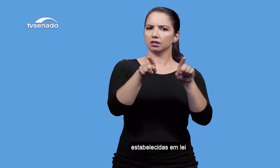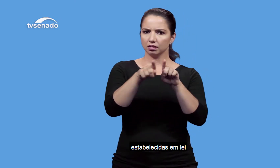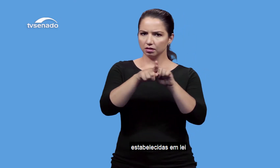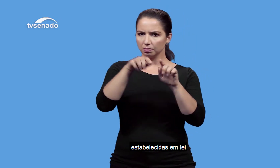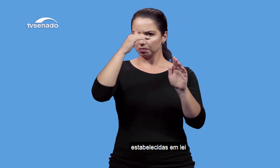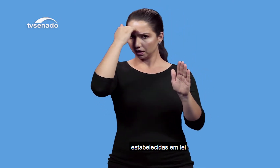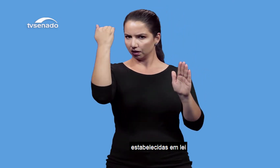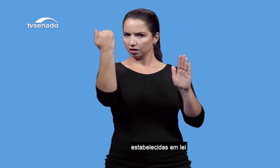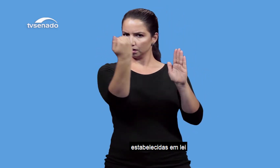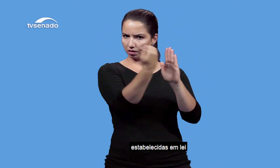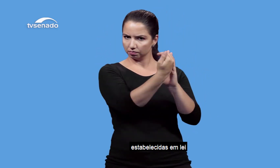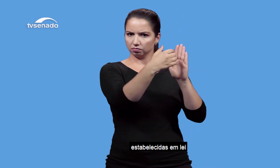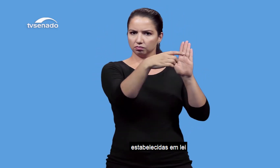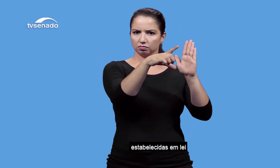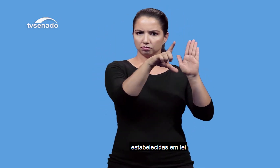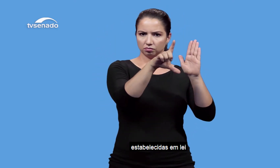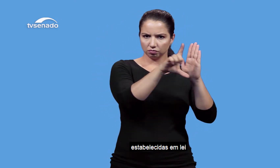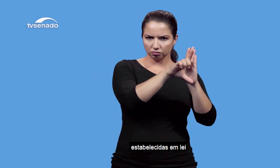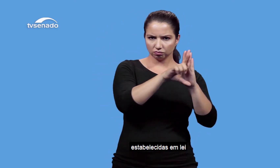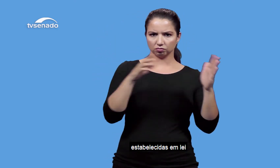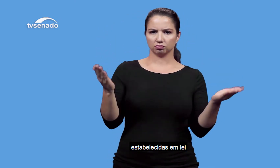em lei